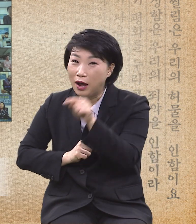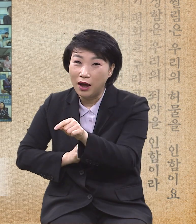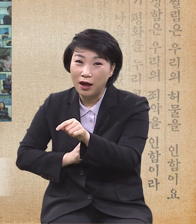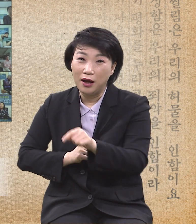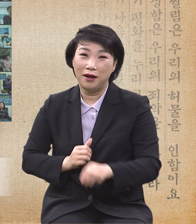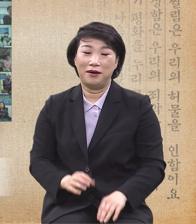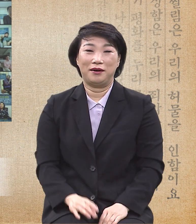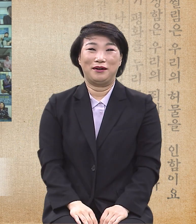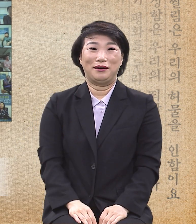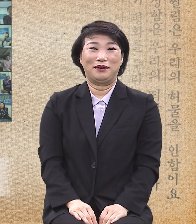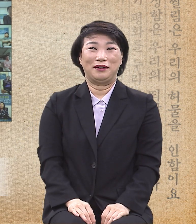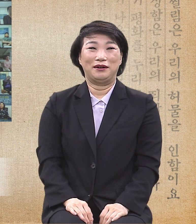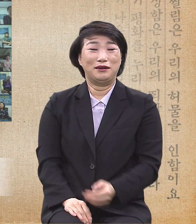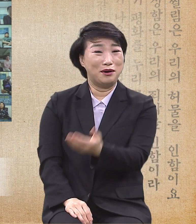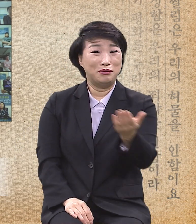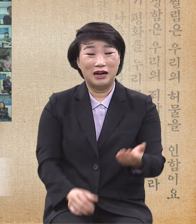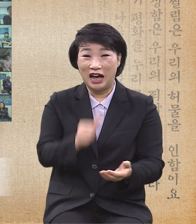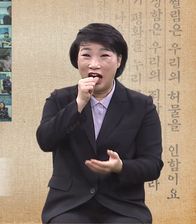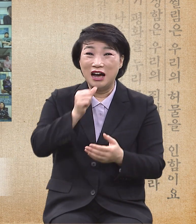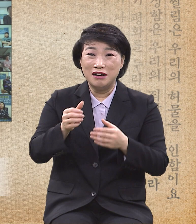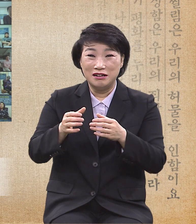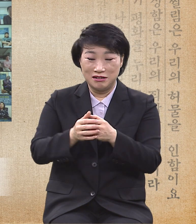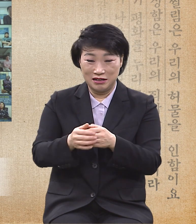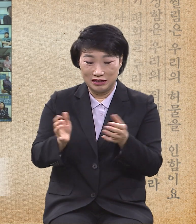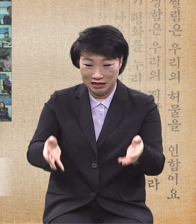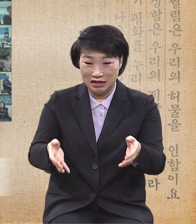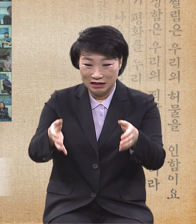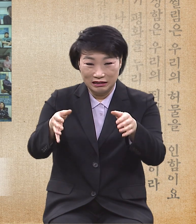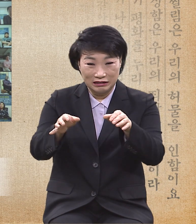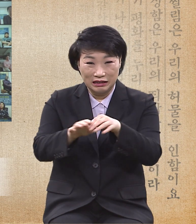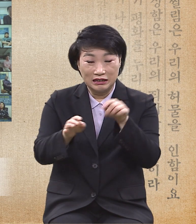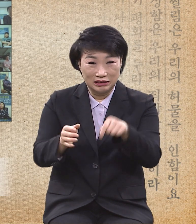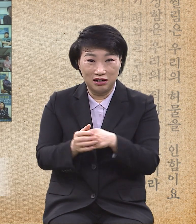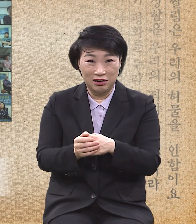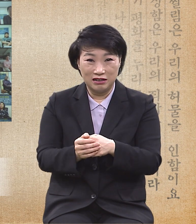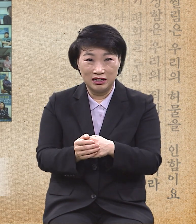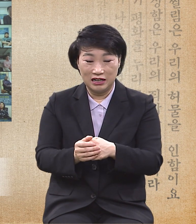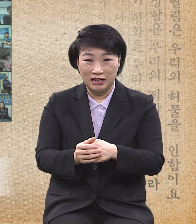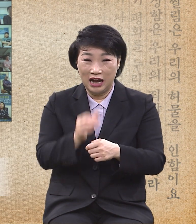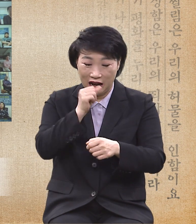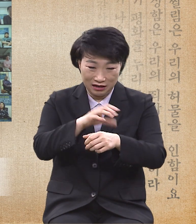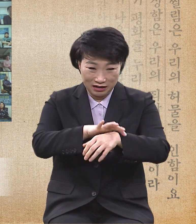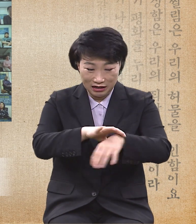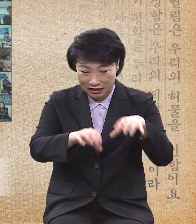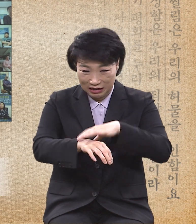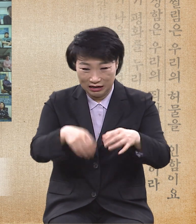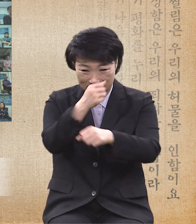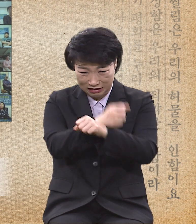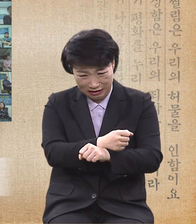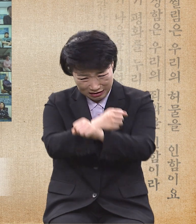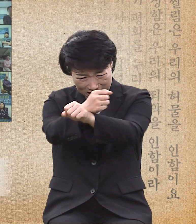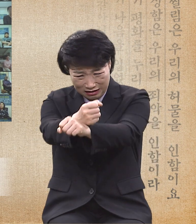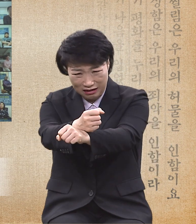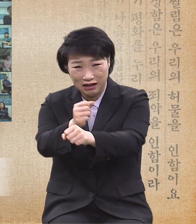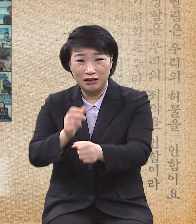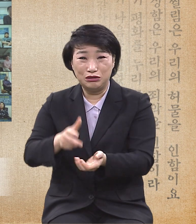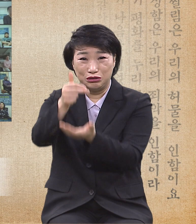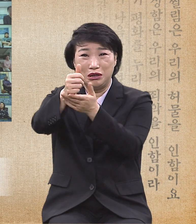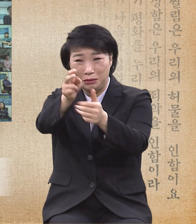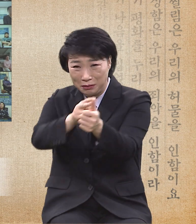예, 10마리 고량을 채고 그냥 맞아. 누구 때문에?